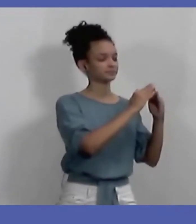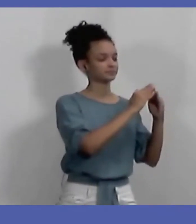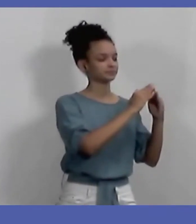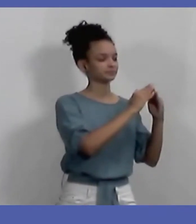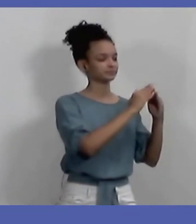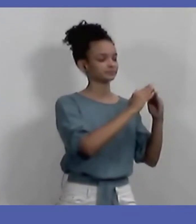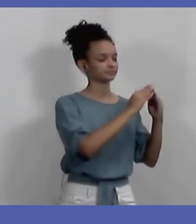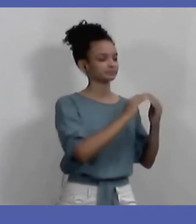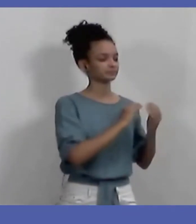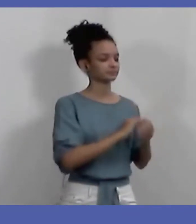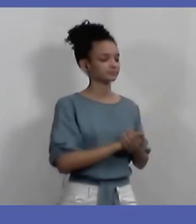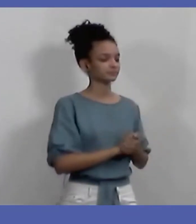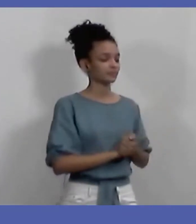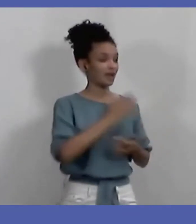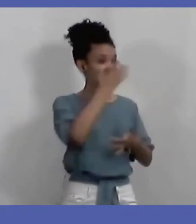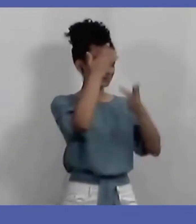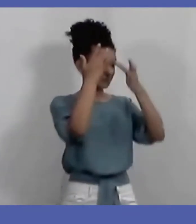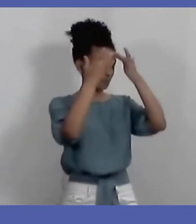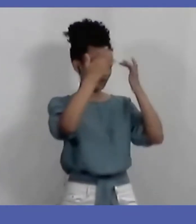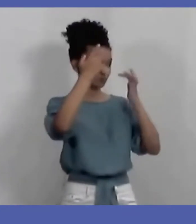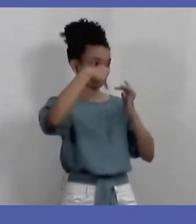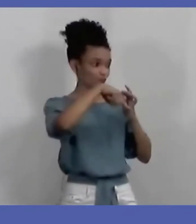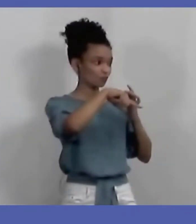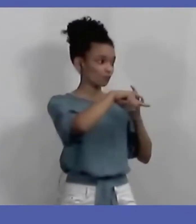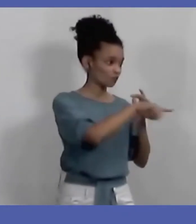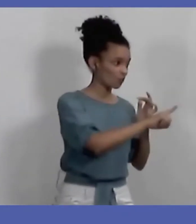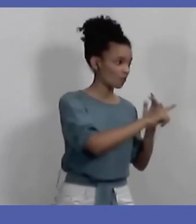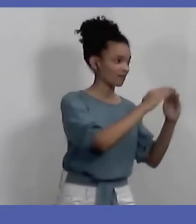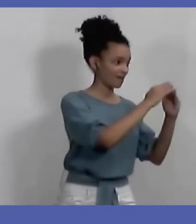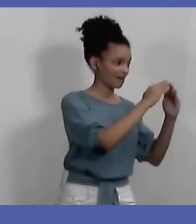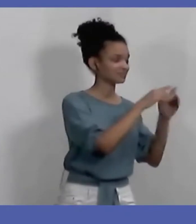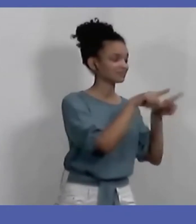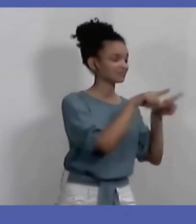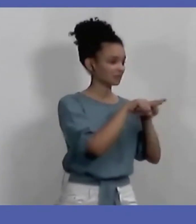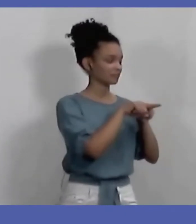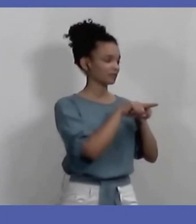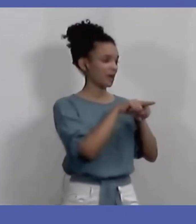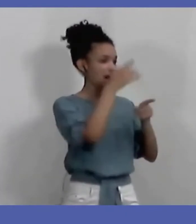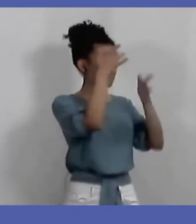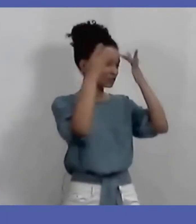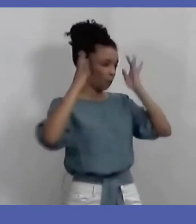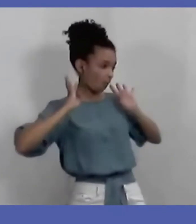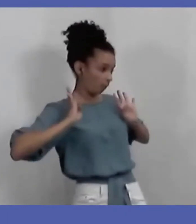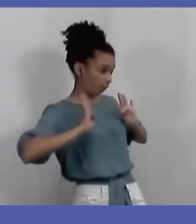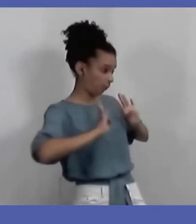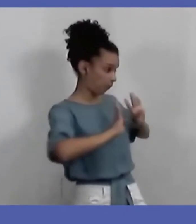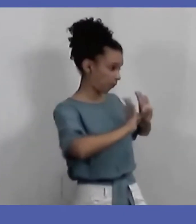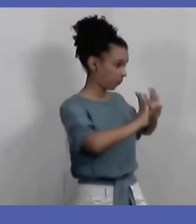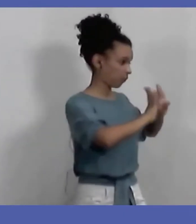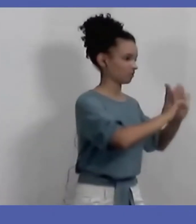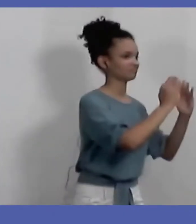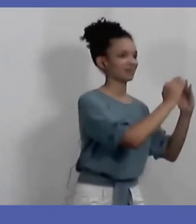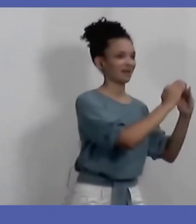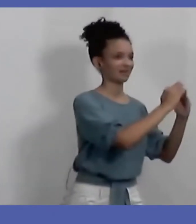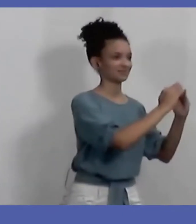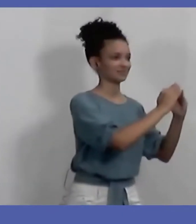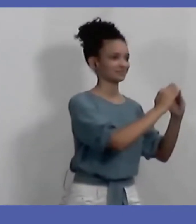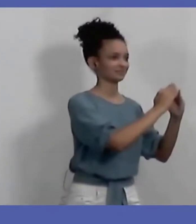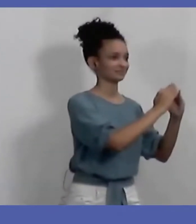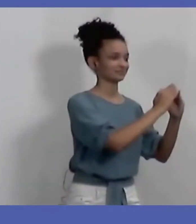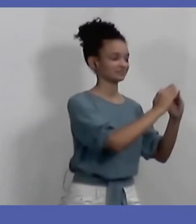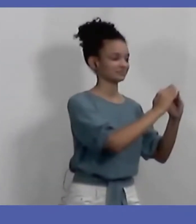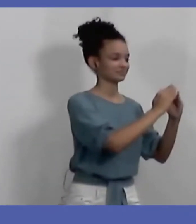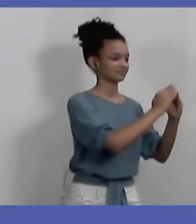Rapaz, muitos afluíram para ali, tantos que nem mesmo junto à porta